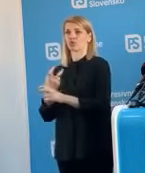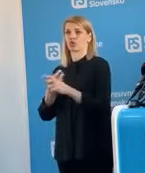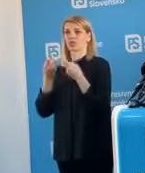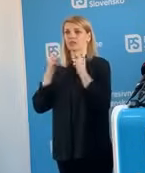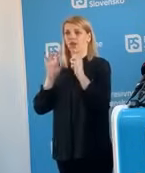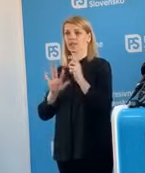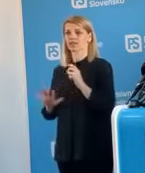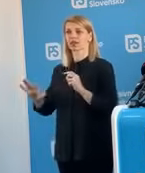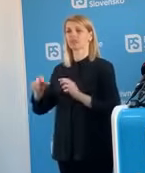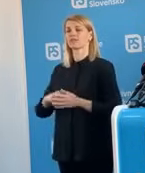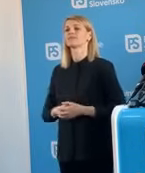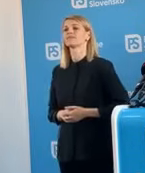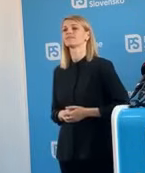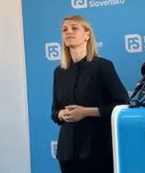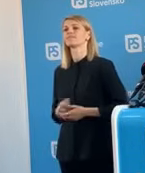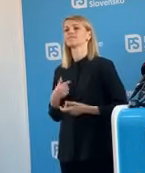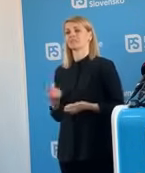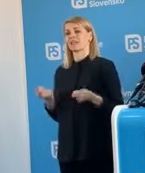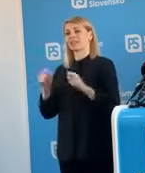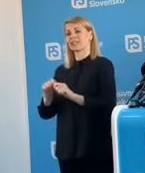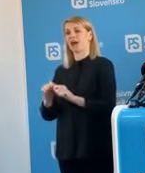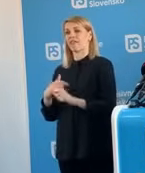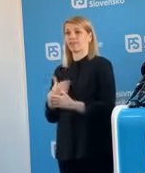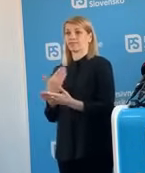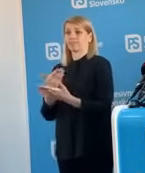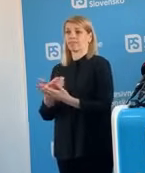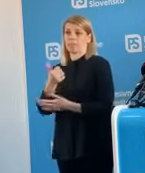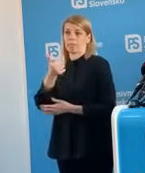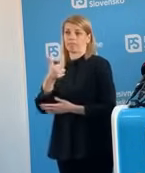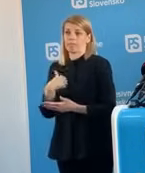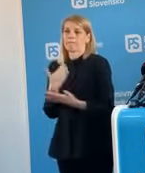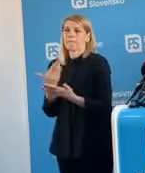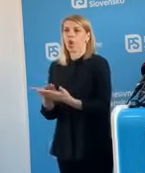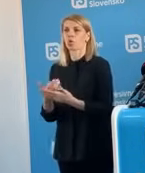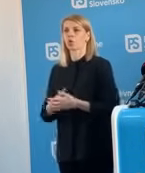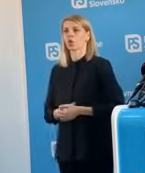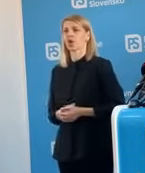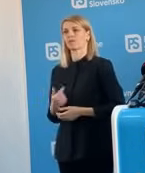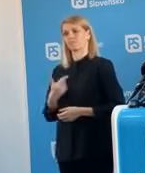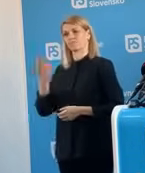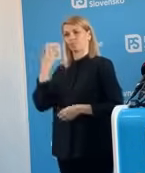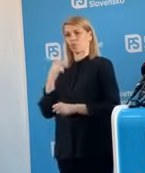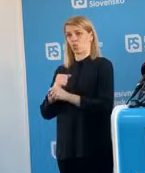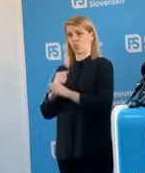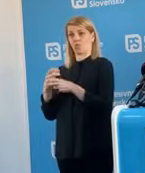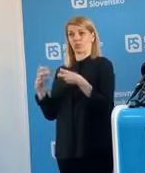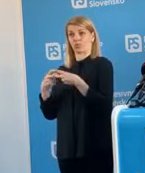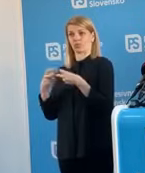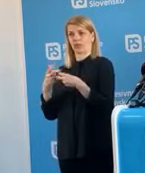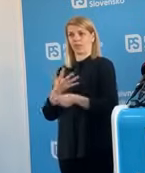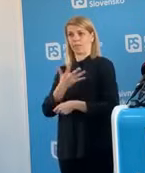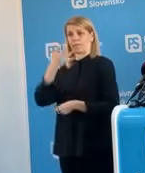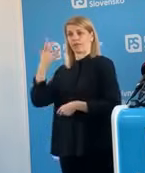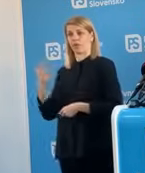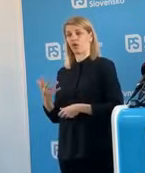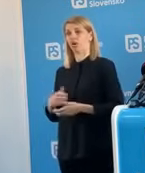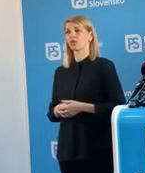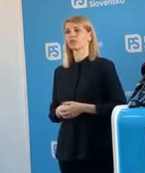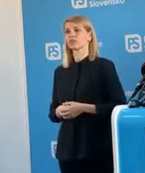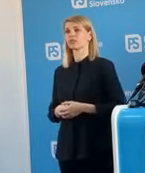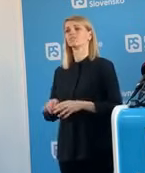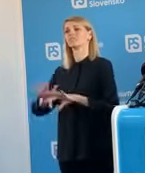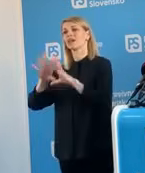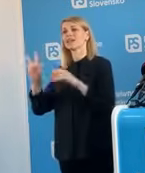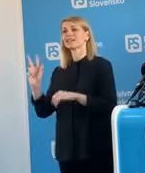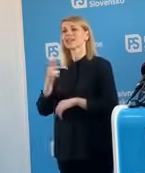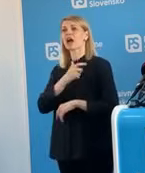Slovensko. Na záver možno taká jedna ponuka. Keďže som pôsobila aj v Bruseli 5 rokov, 13